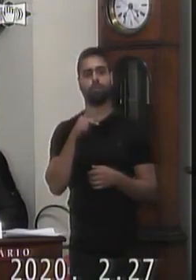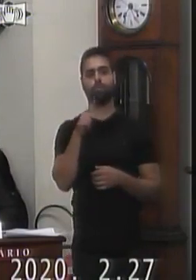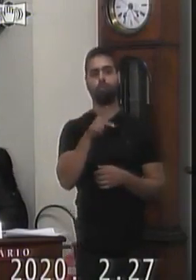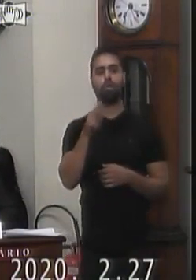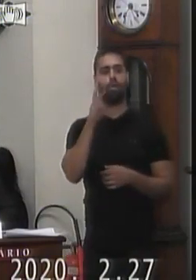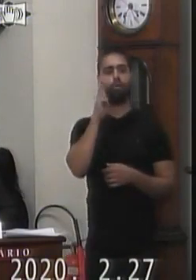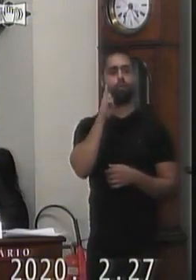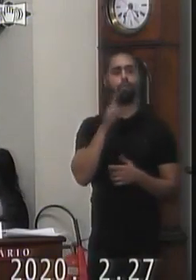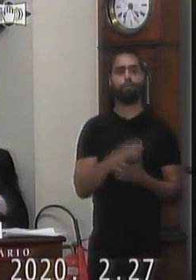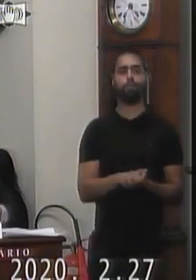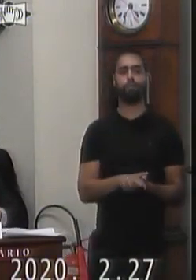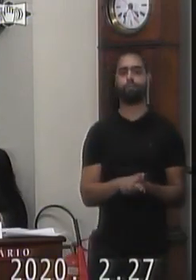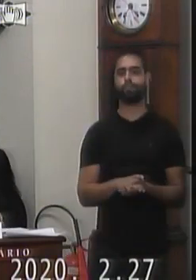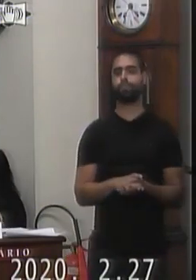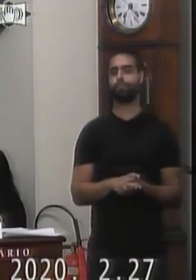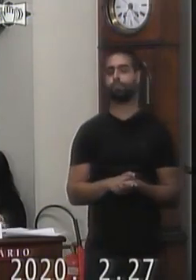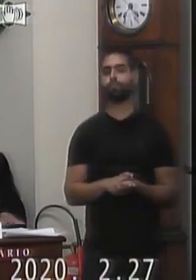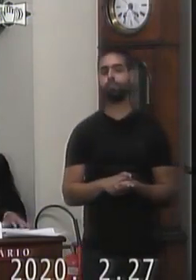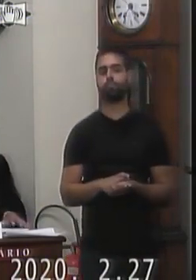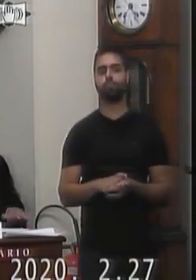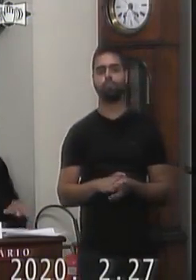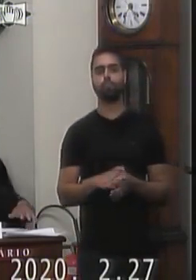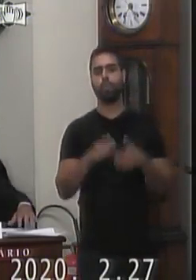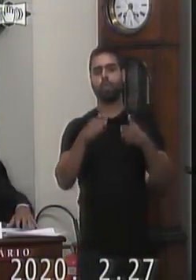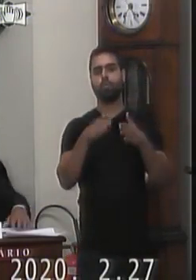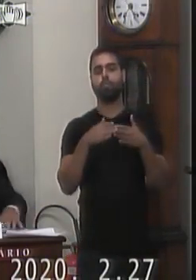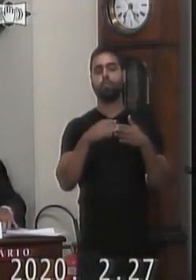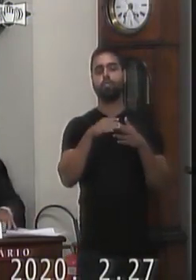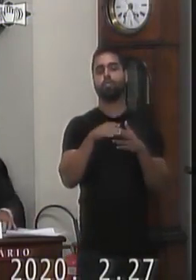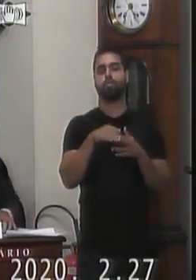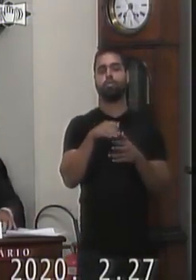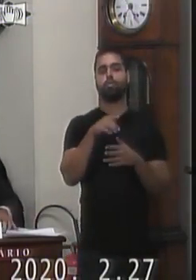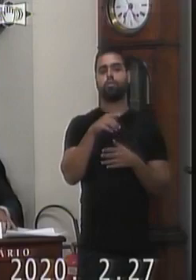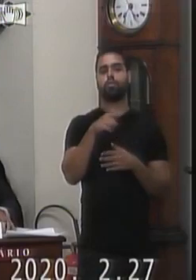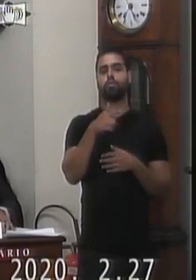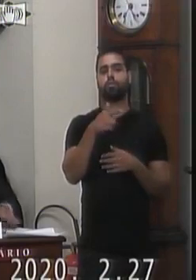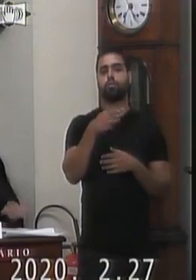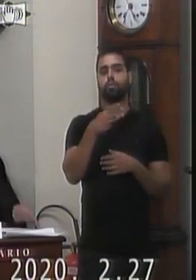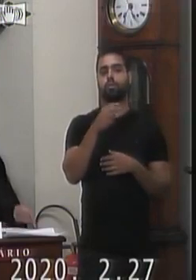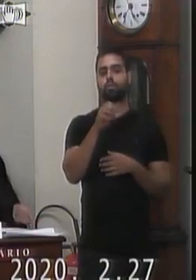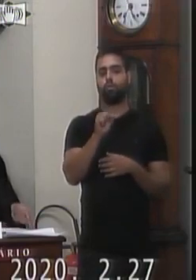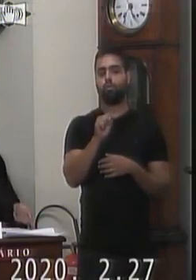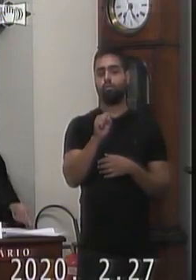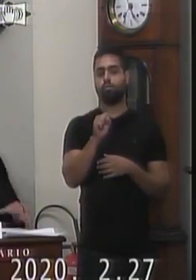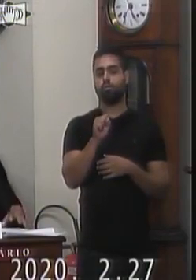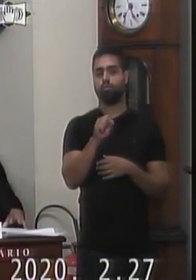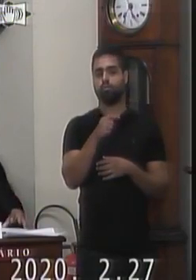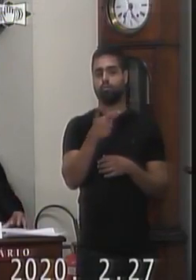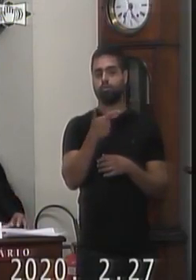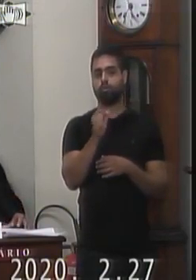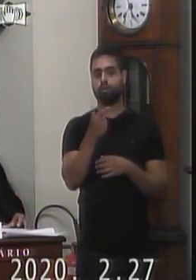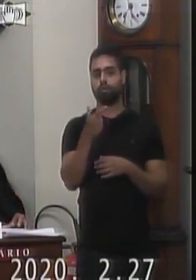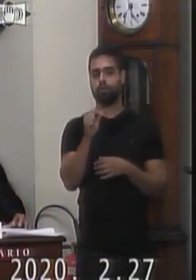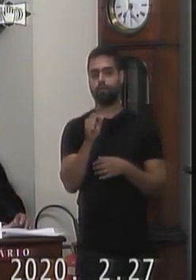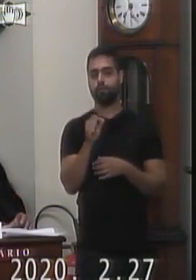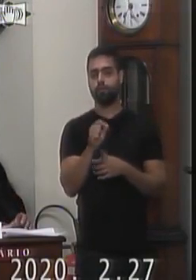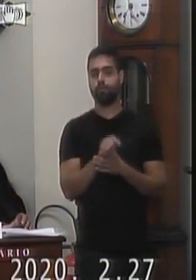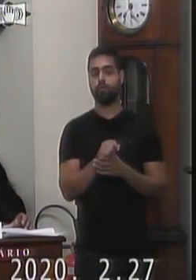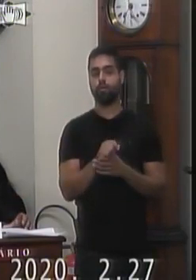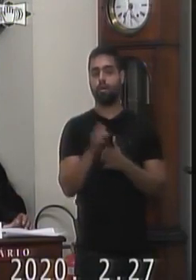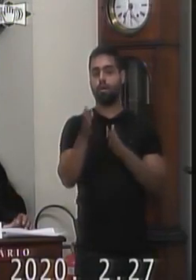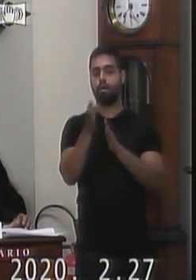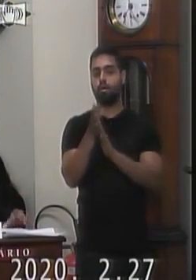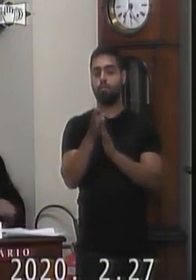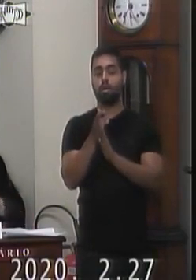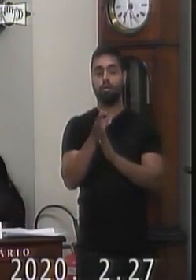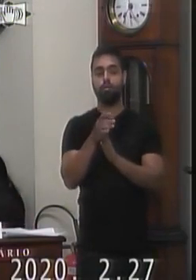Rafael. O requerimento 38 de 2020, que é a moção de aplauso